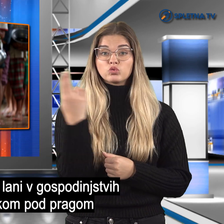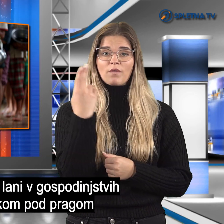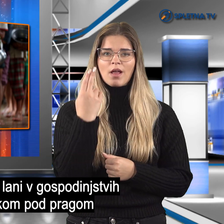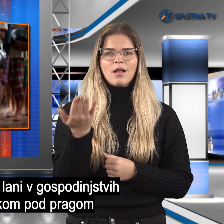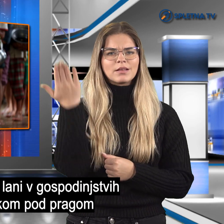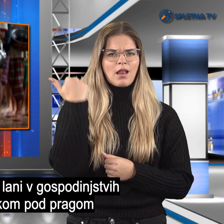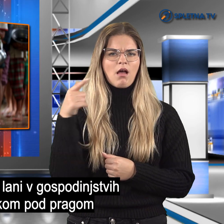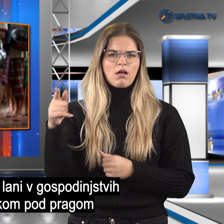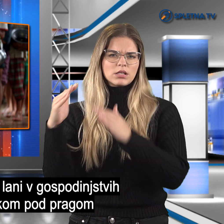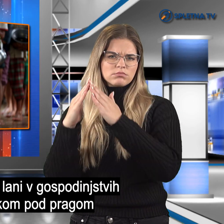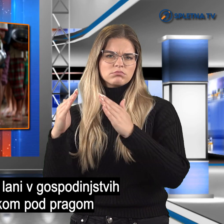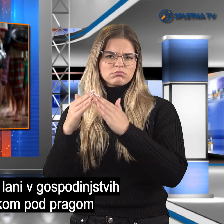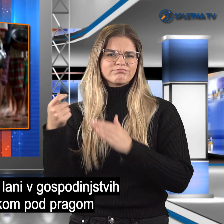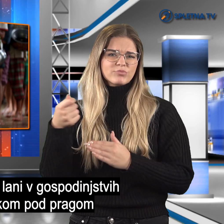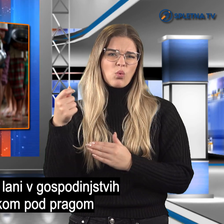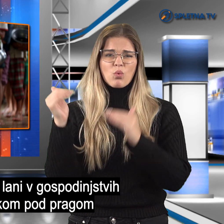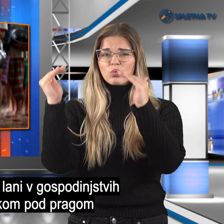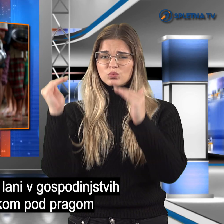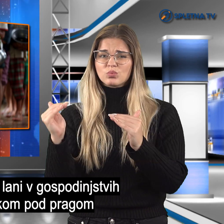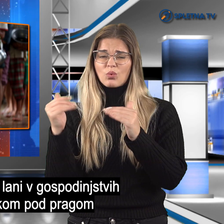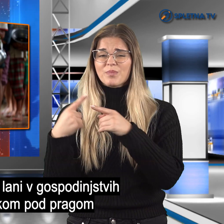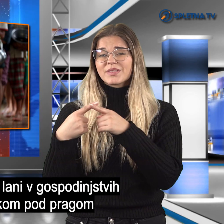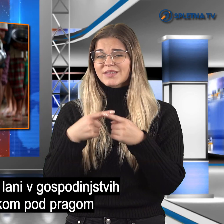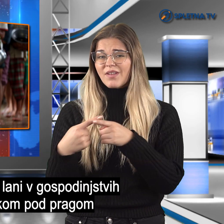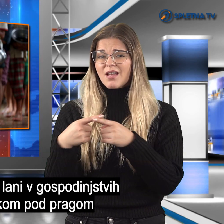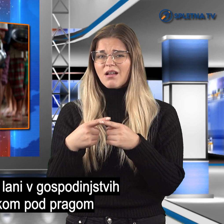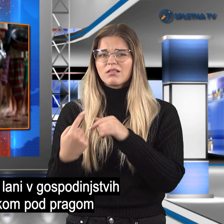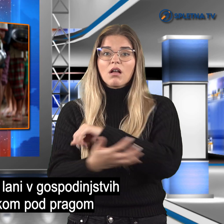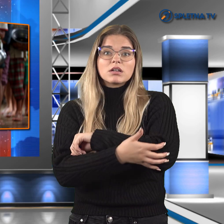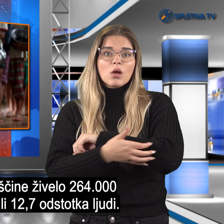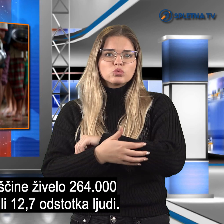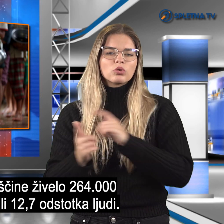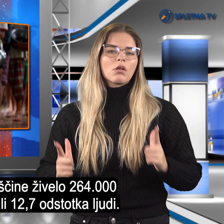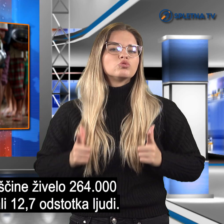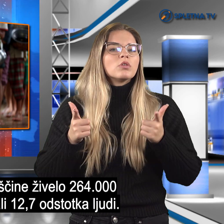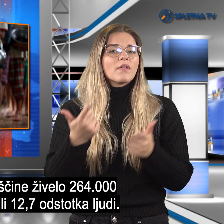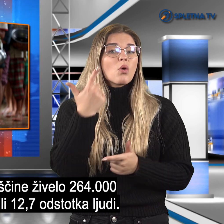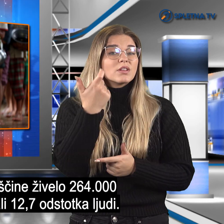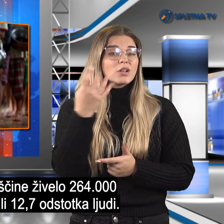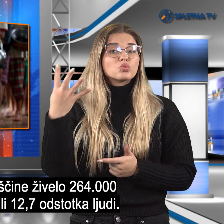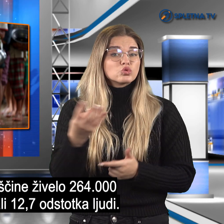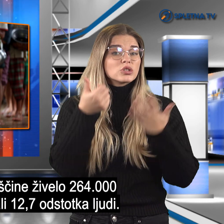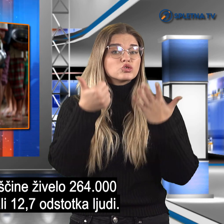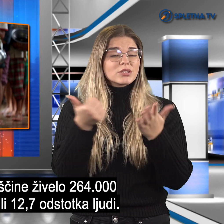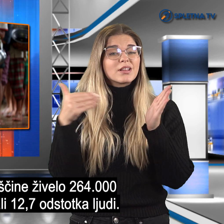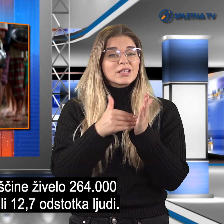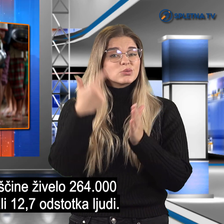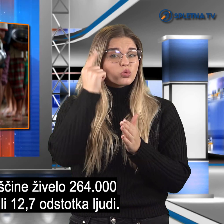V Sloveniji je lani v gospodinjstvih z dohodkom pod pragom tveganja revščine živelo 264